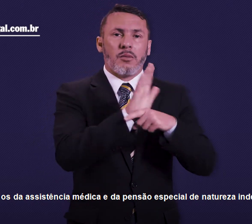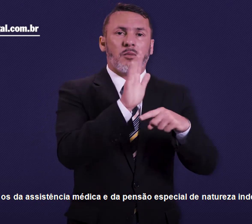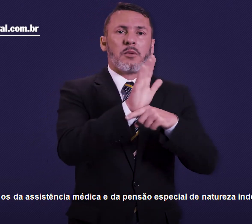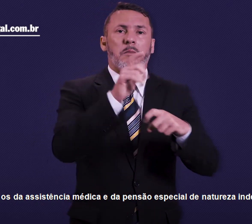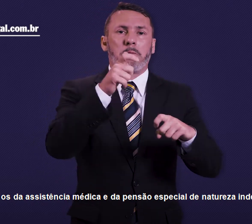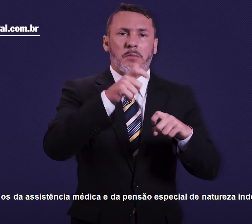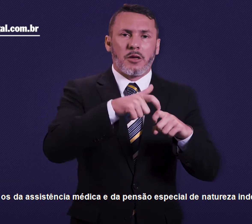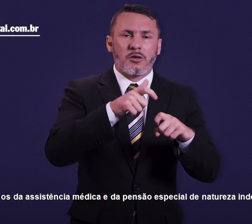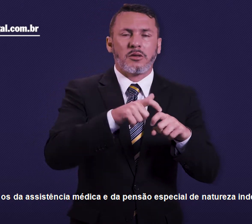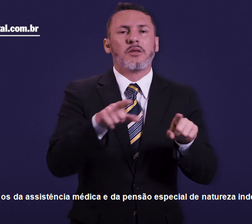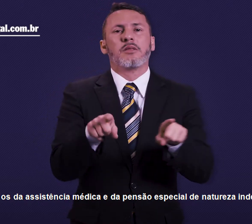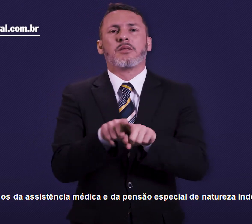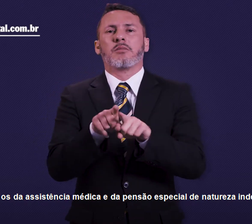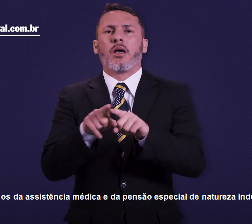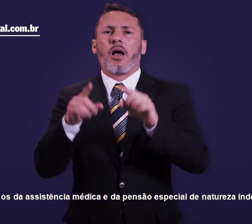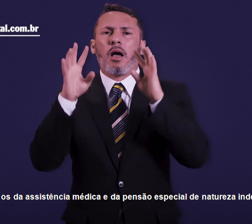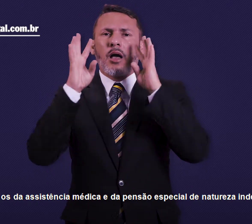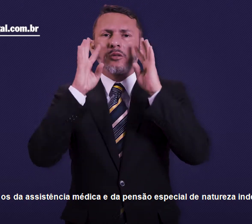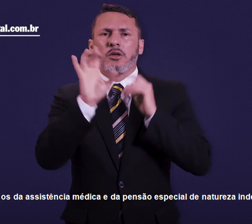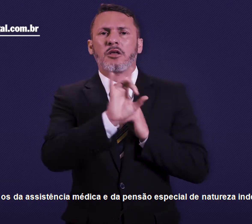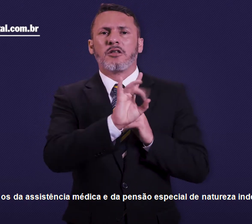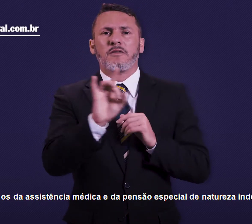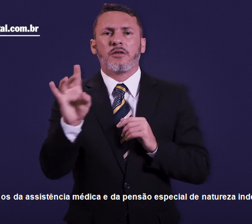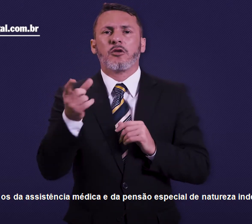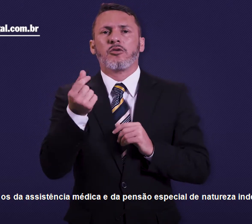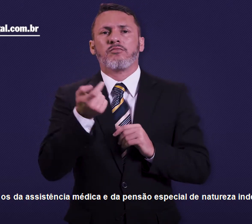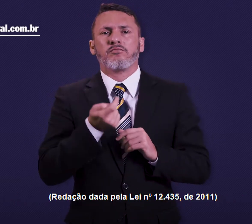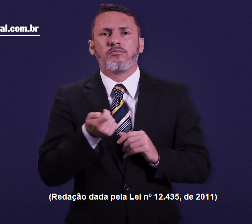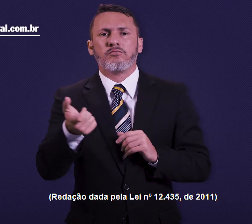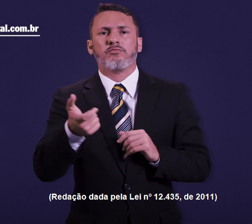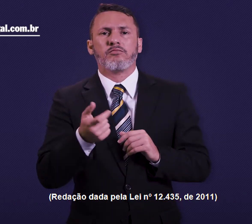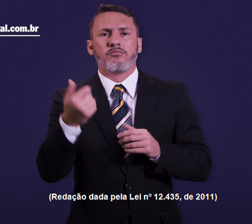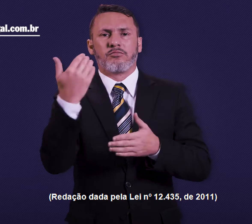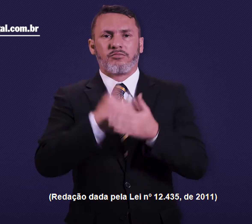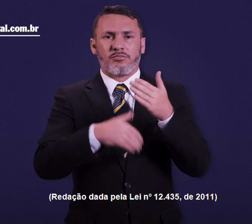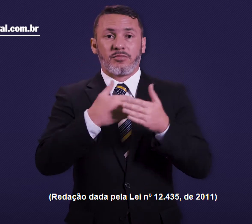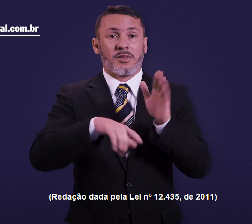da pensão especial de natureza indenizatória, redação dada pela Lei nº